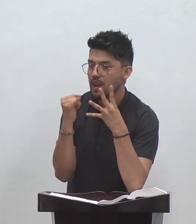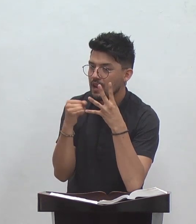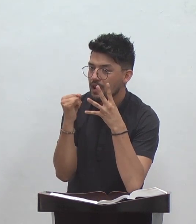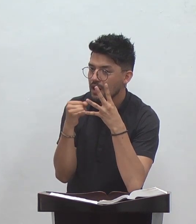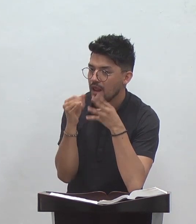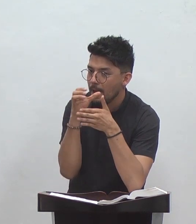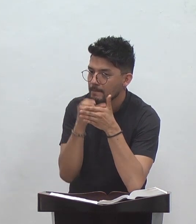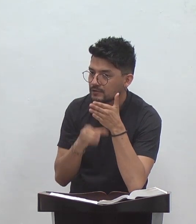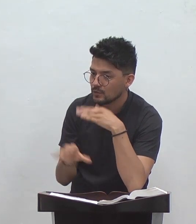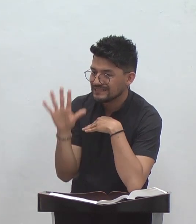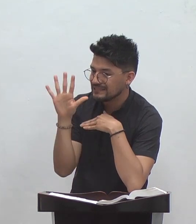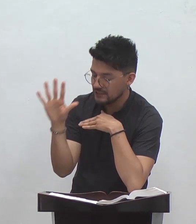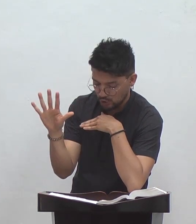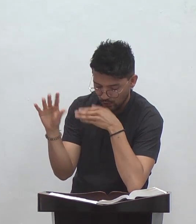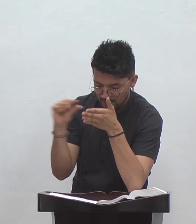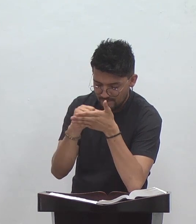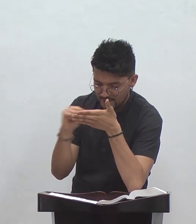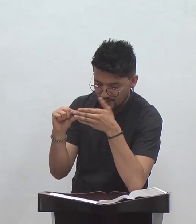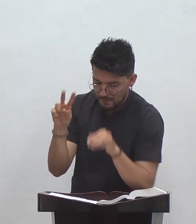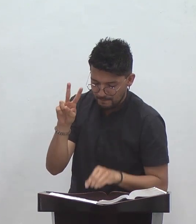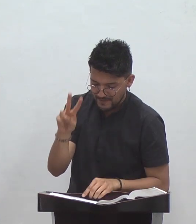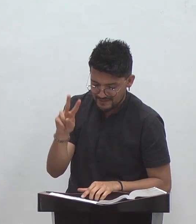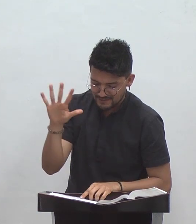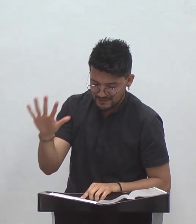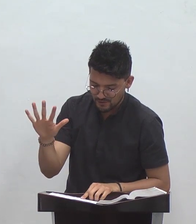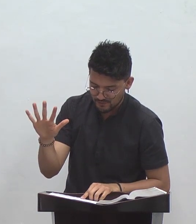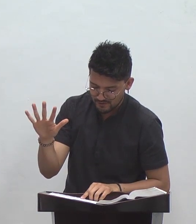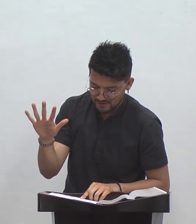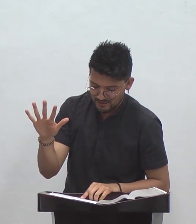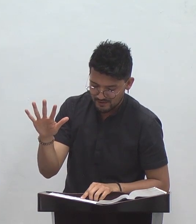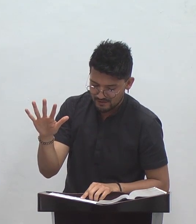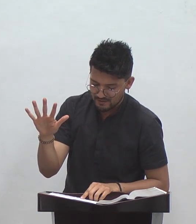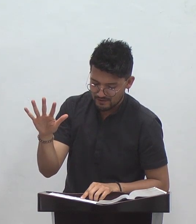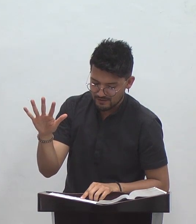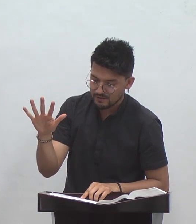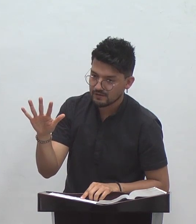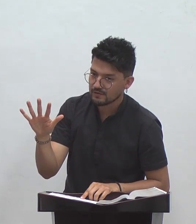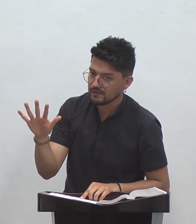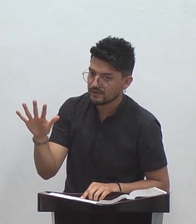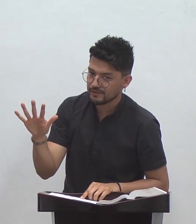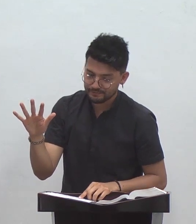Juan, capítulo 5, verso 25 dice: